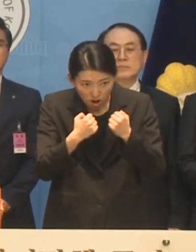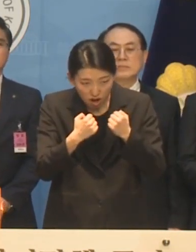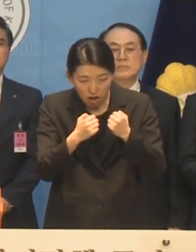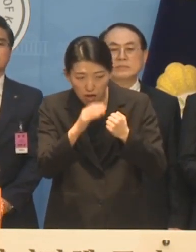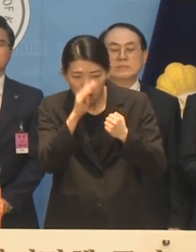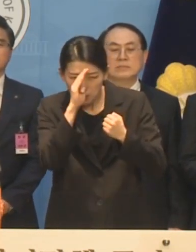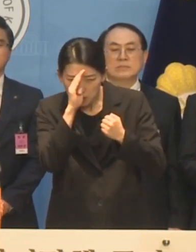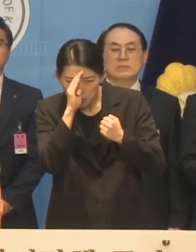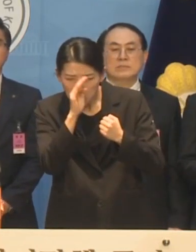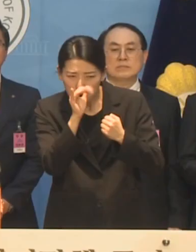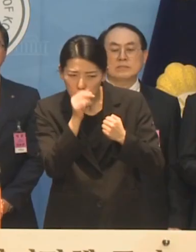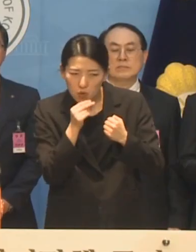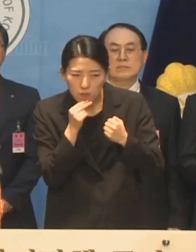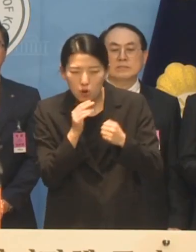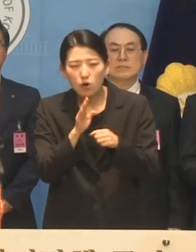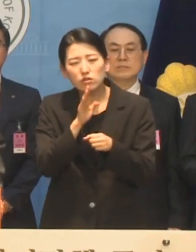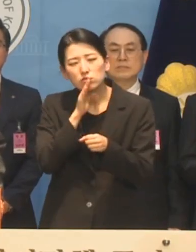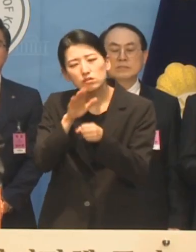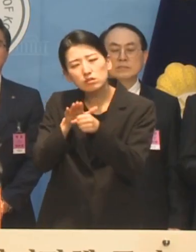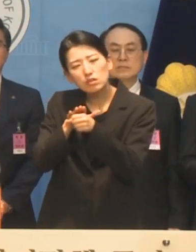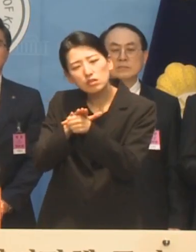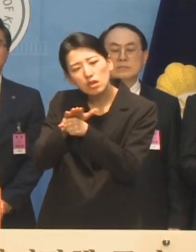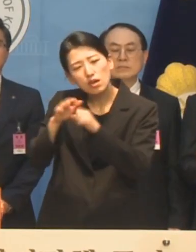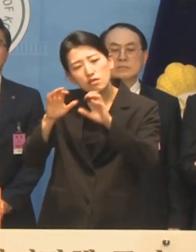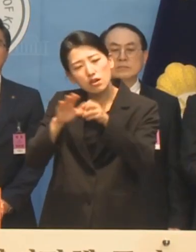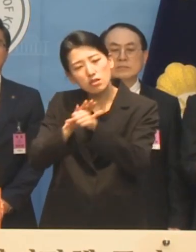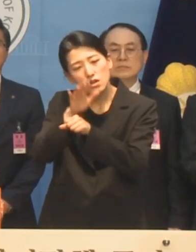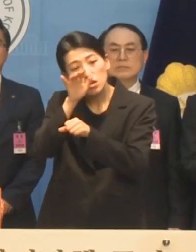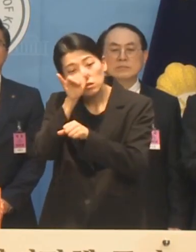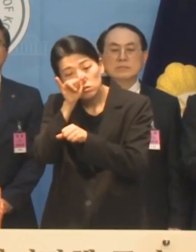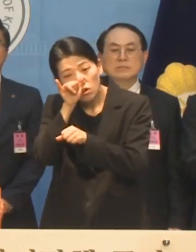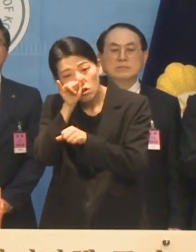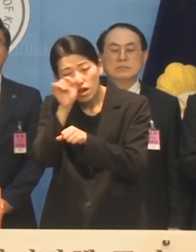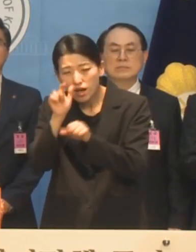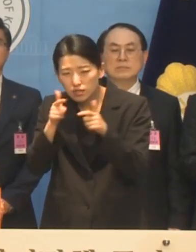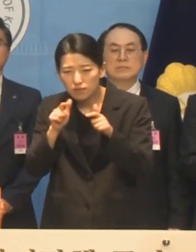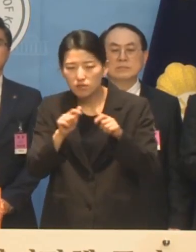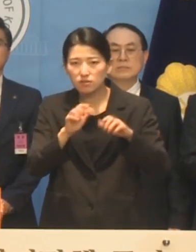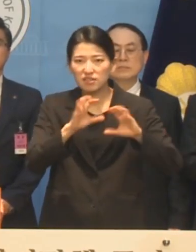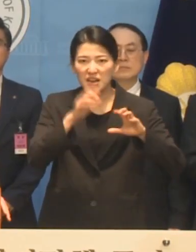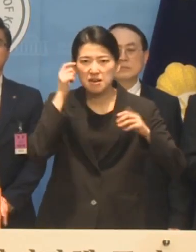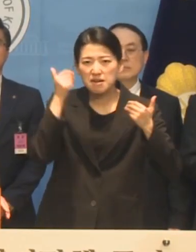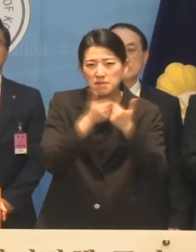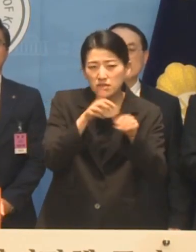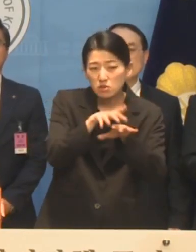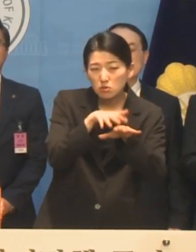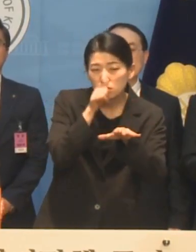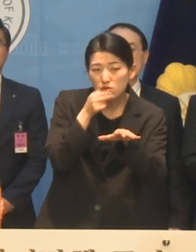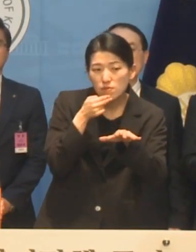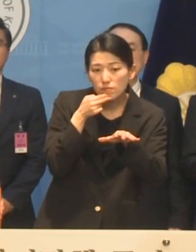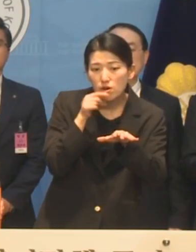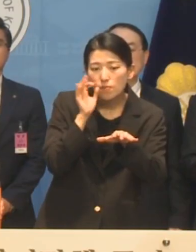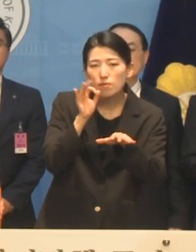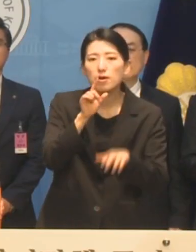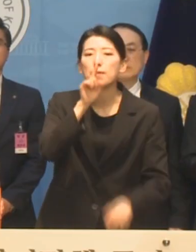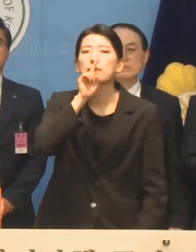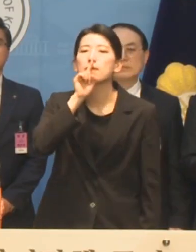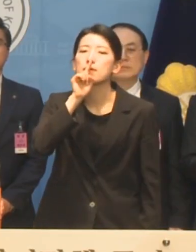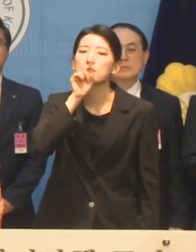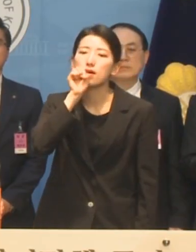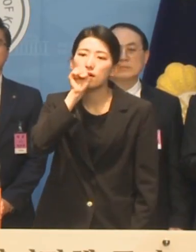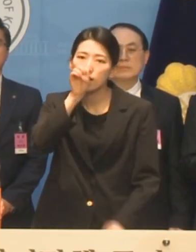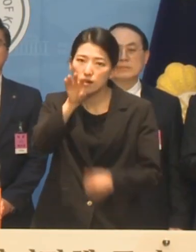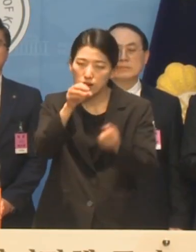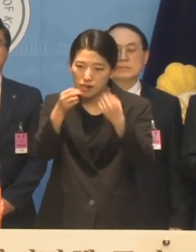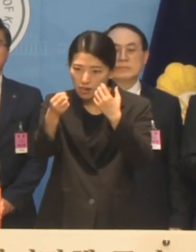가지고 애국하는 마음인지 거짓되고 반국가 세력의 음모인지는 그가 하는 말을 들어보고 그 열매를 보면